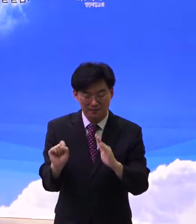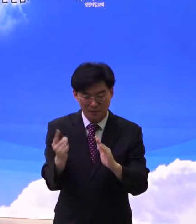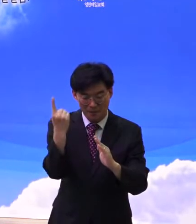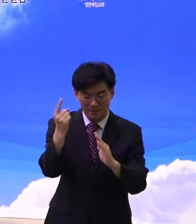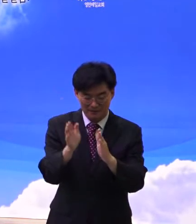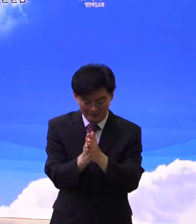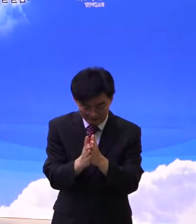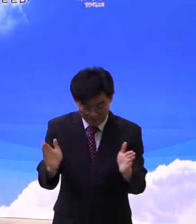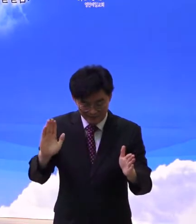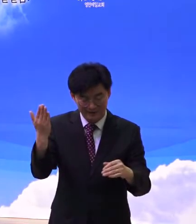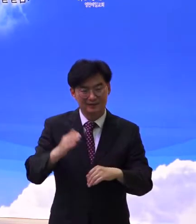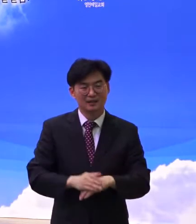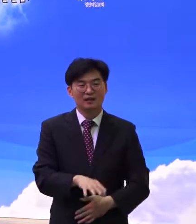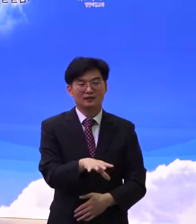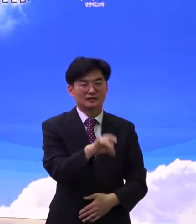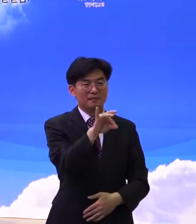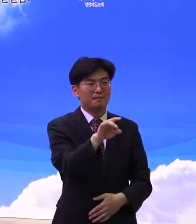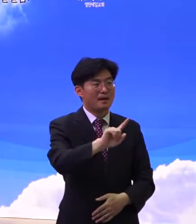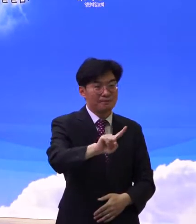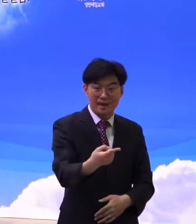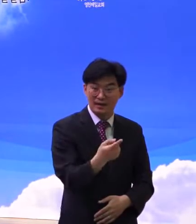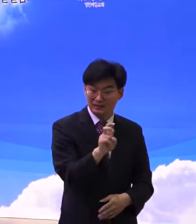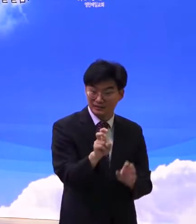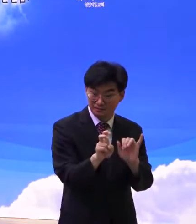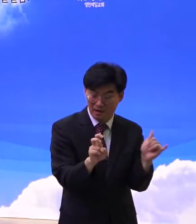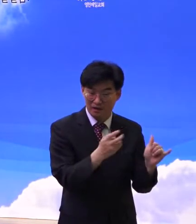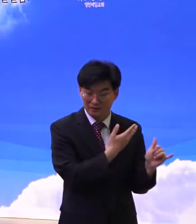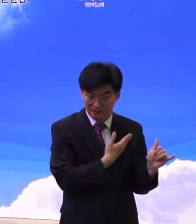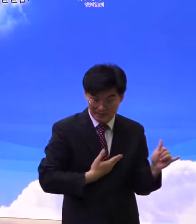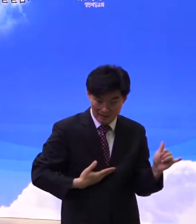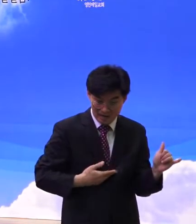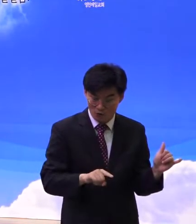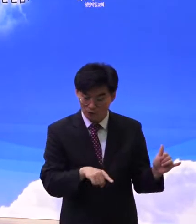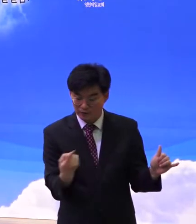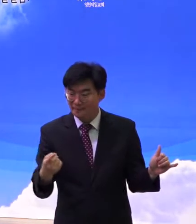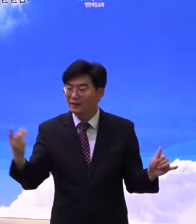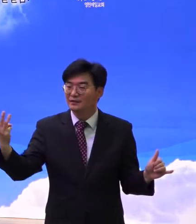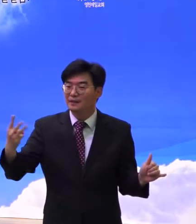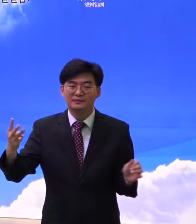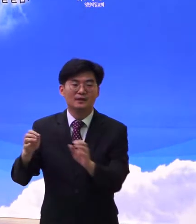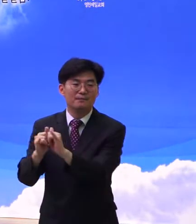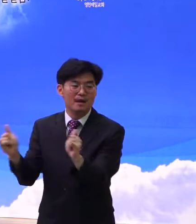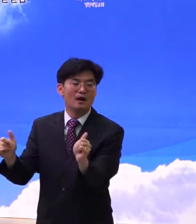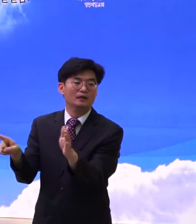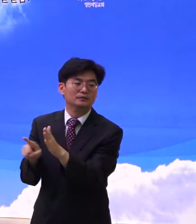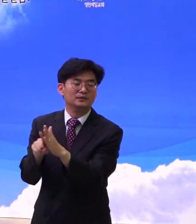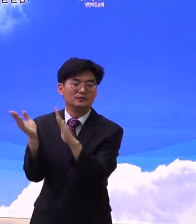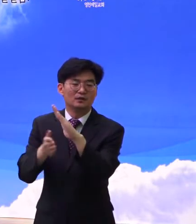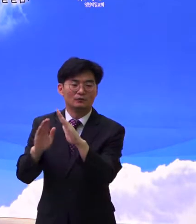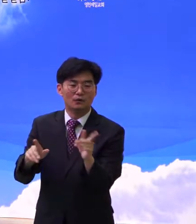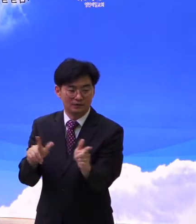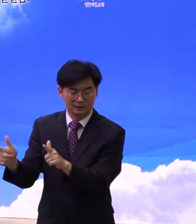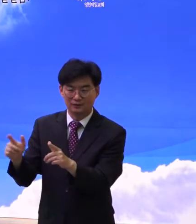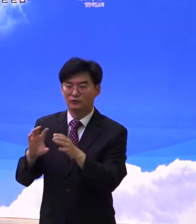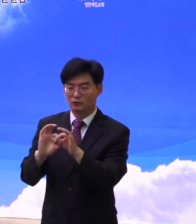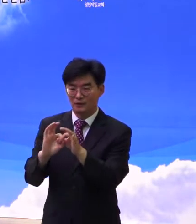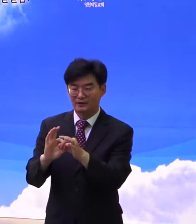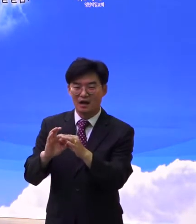120명의 제자들, 그리고 3,000명의 신도, 그들을 통해서